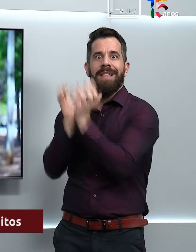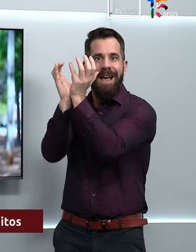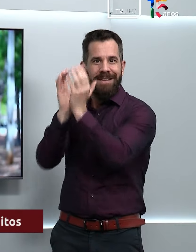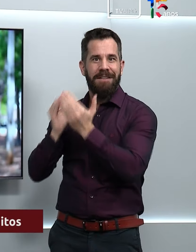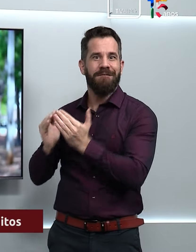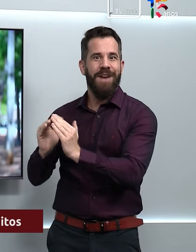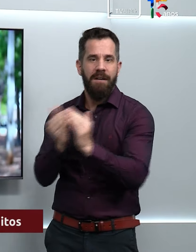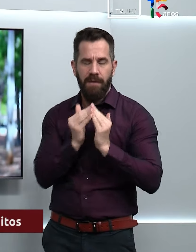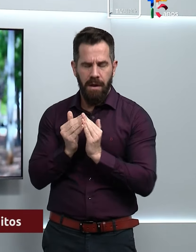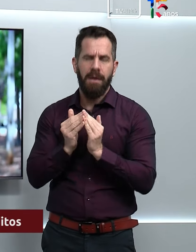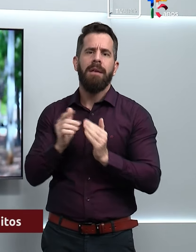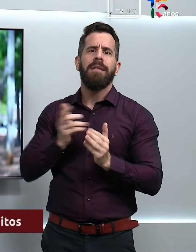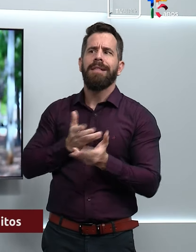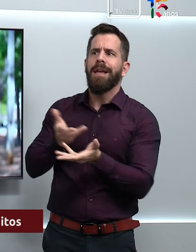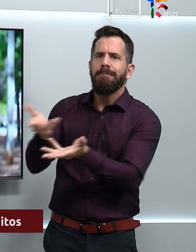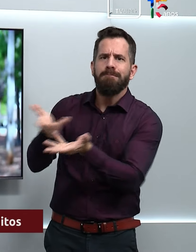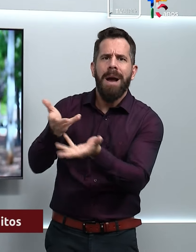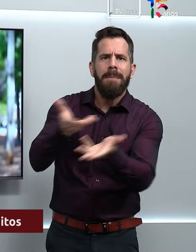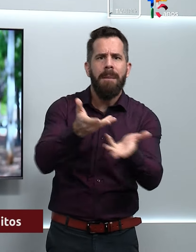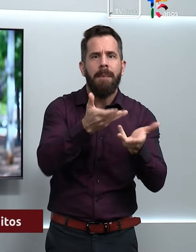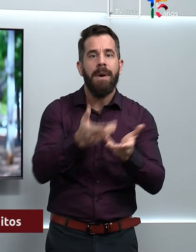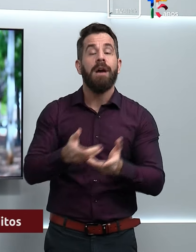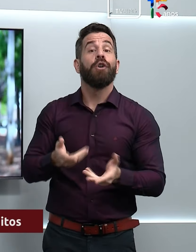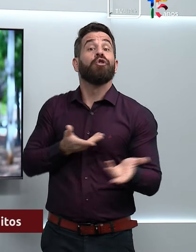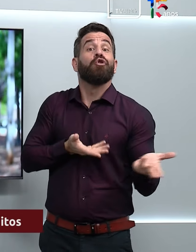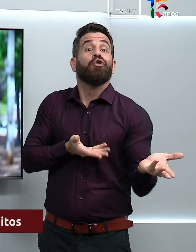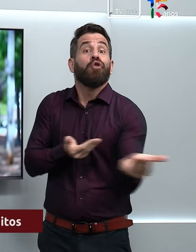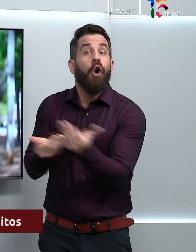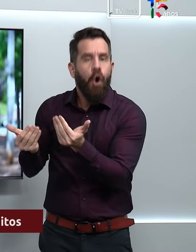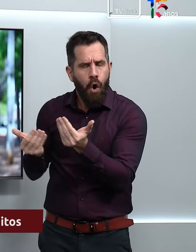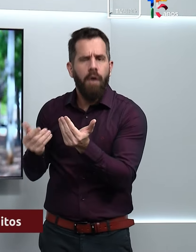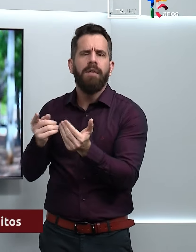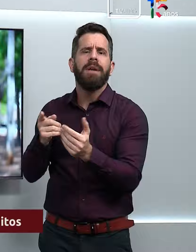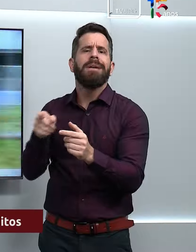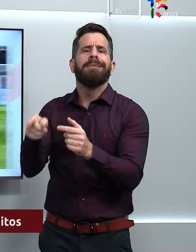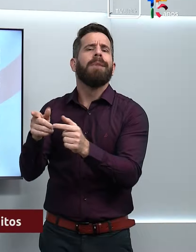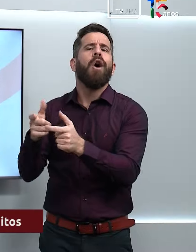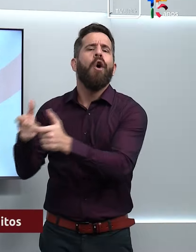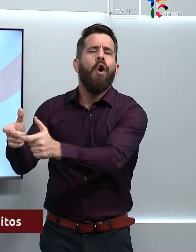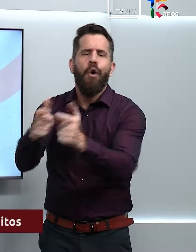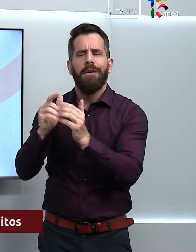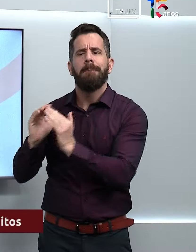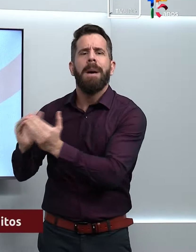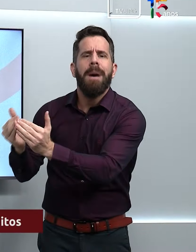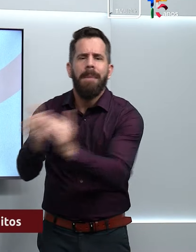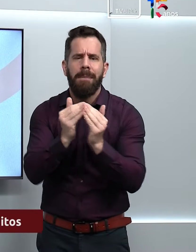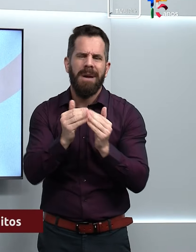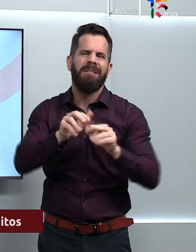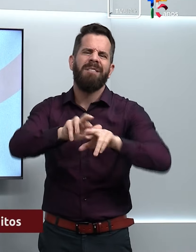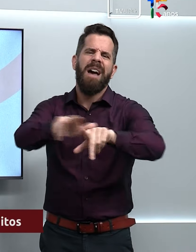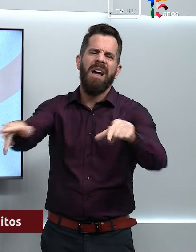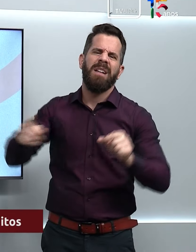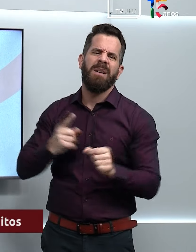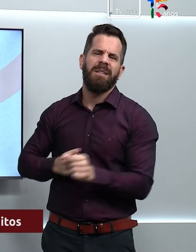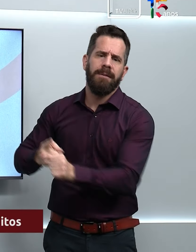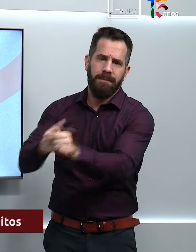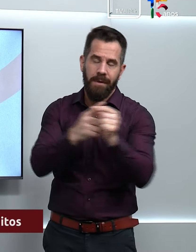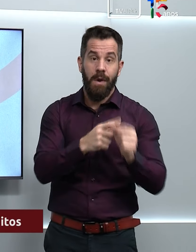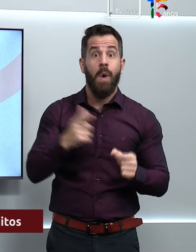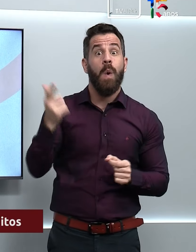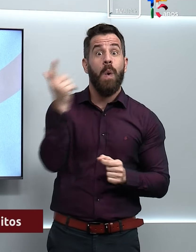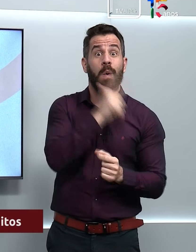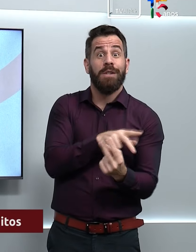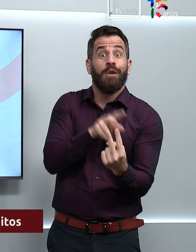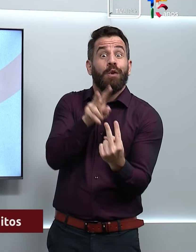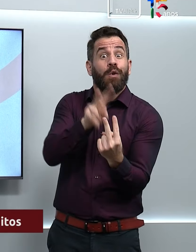futebol que reúne jovens de setores periféricos de diversas cidades Goianas o campeonato acabou com dois campeões